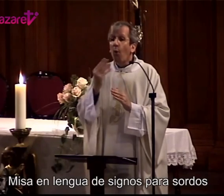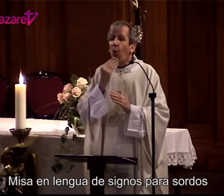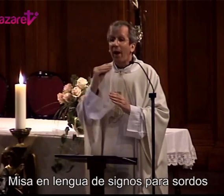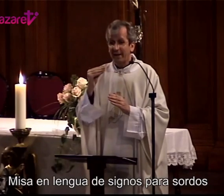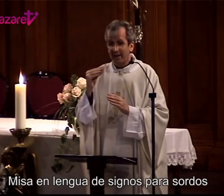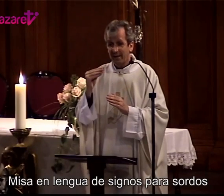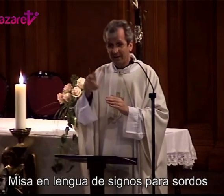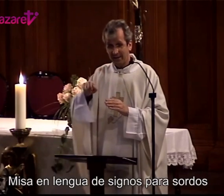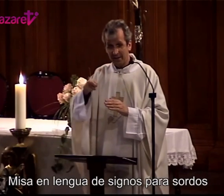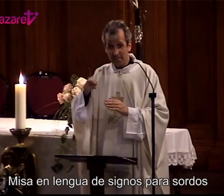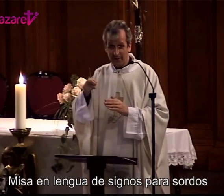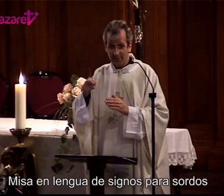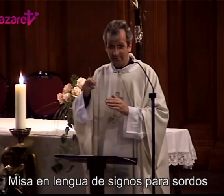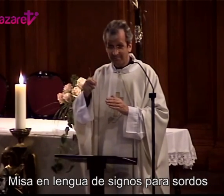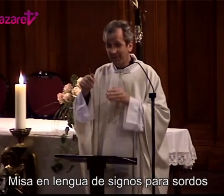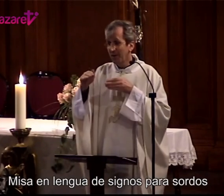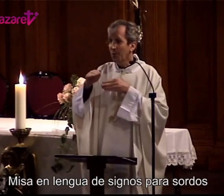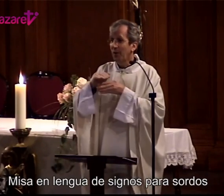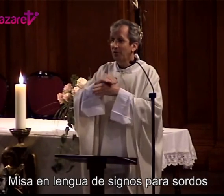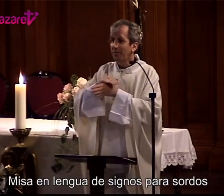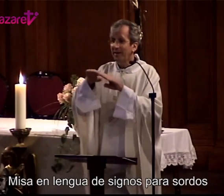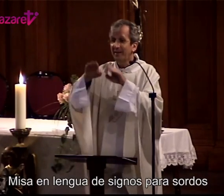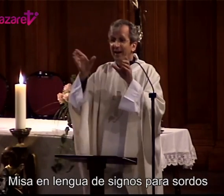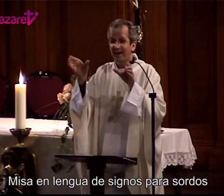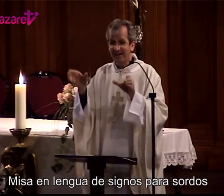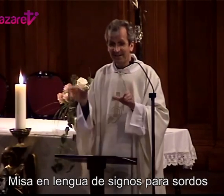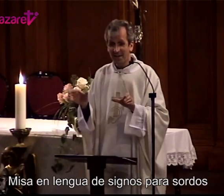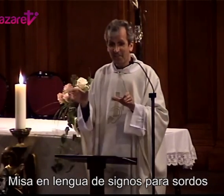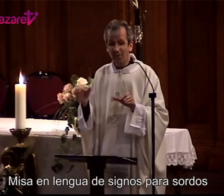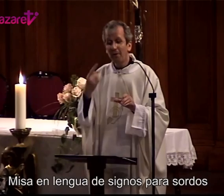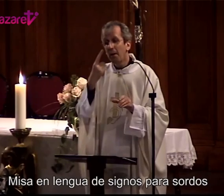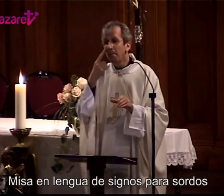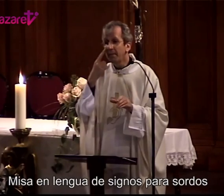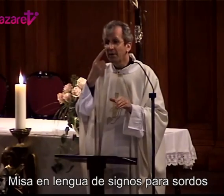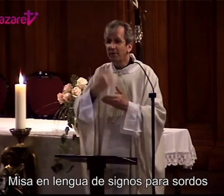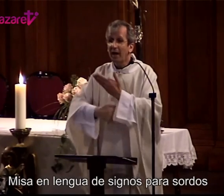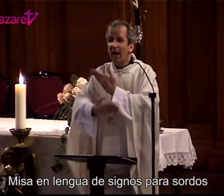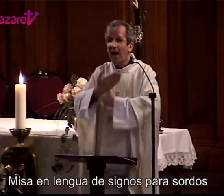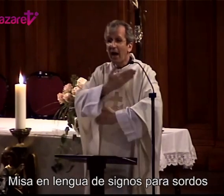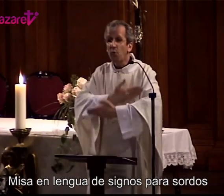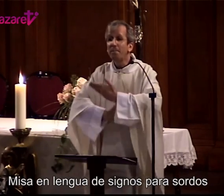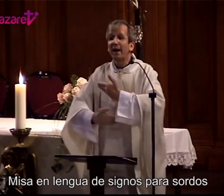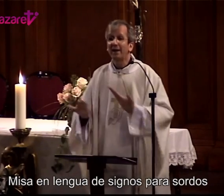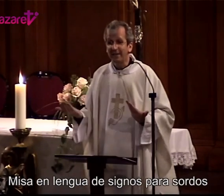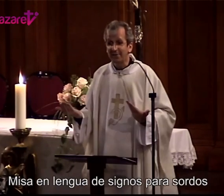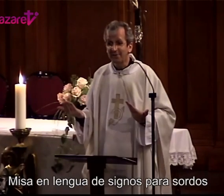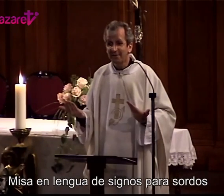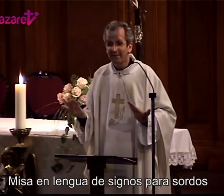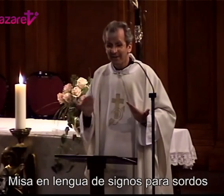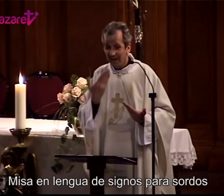Juan y Pedro, cuando iban a entrar en el templo, vieron a un paralítico y